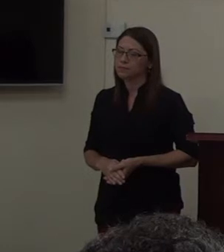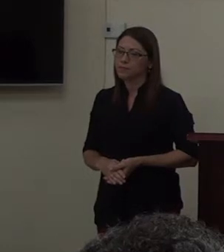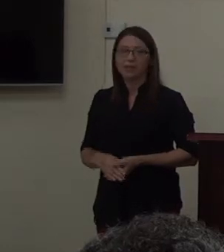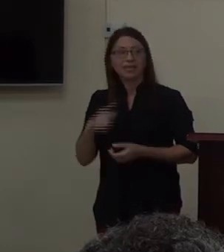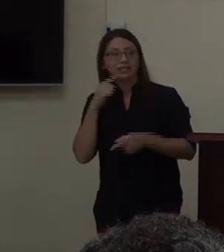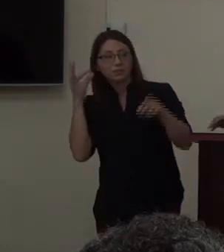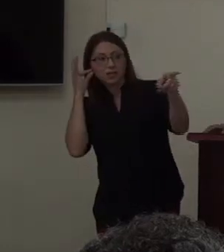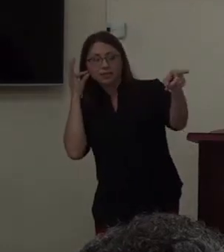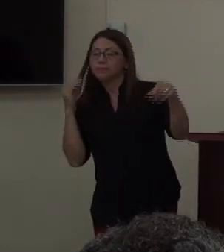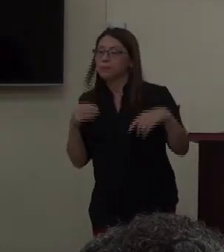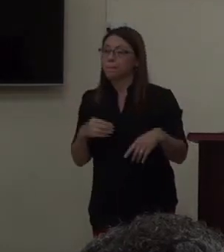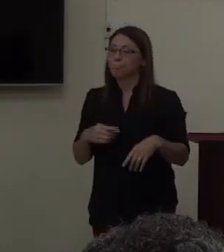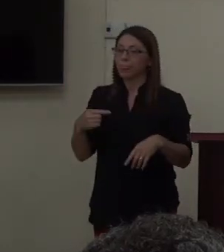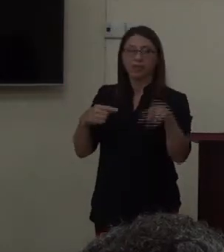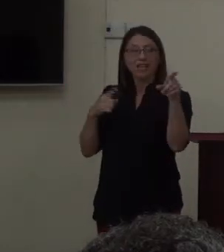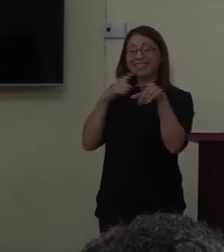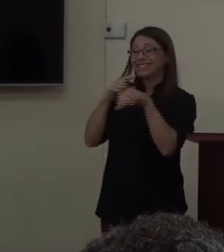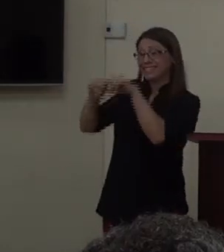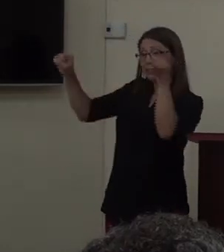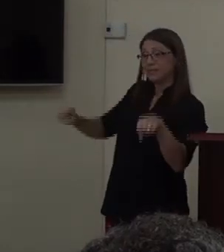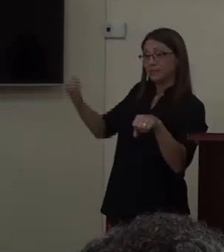Bueno, yo justamente en este pasado,